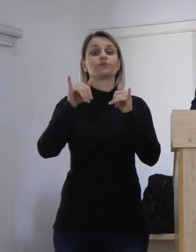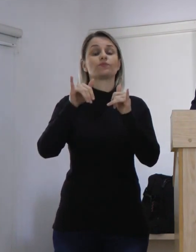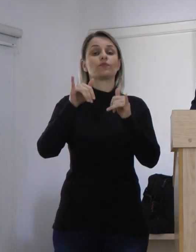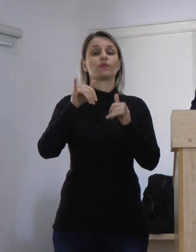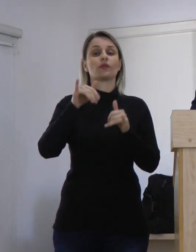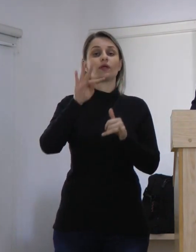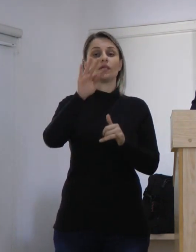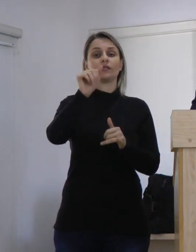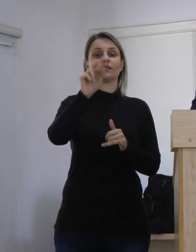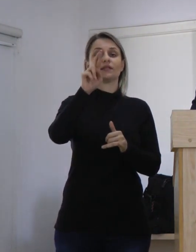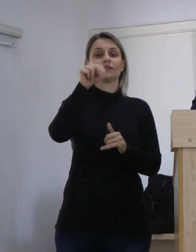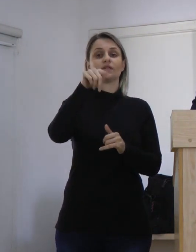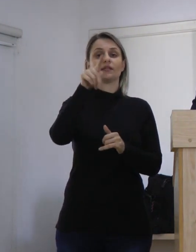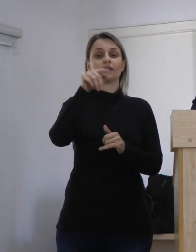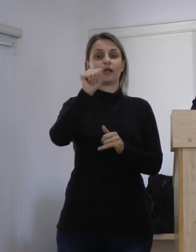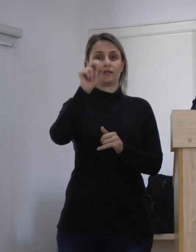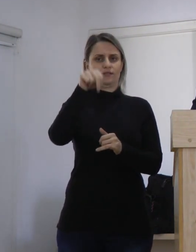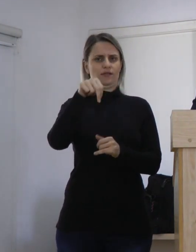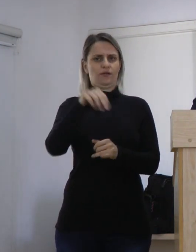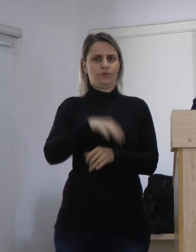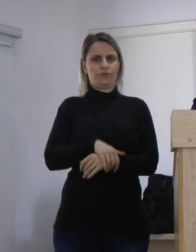É comigo. Meu filho,